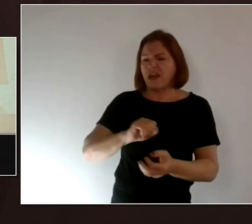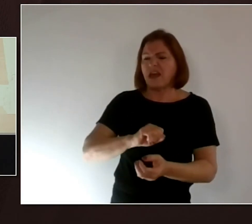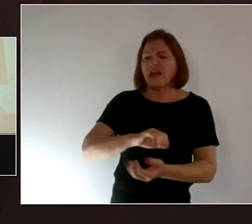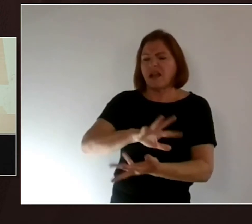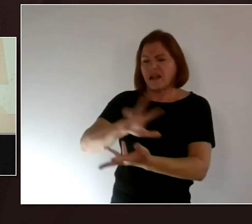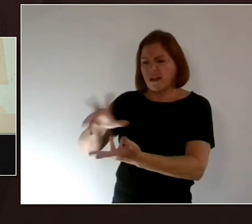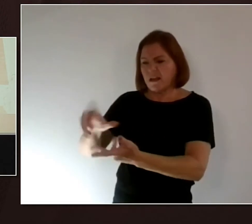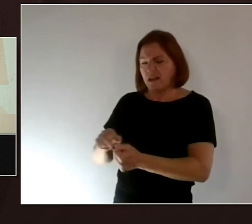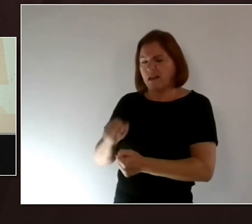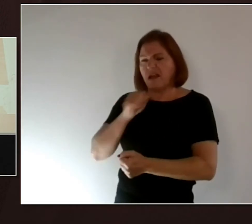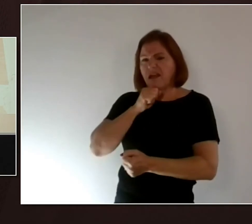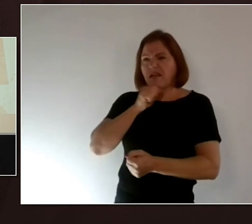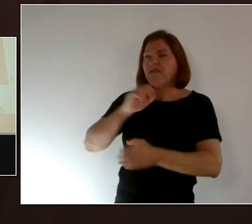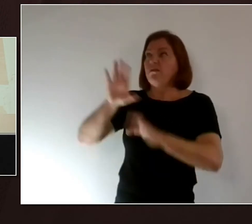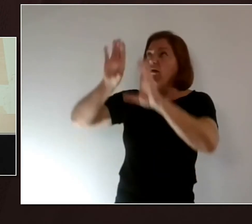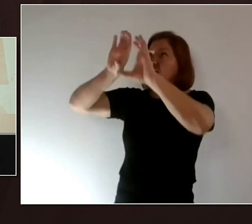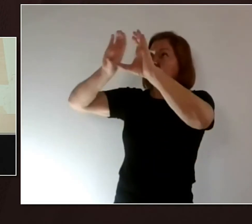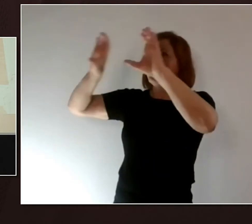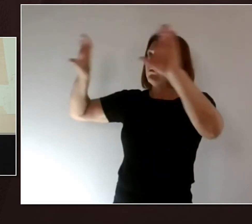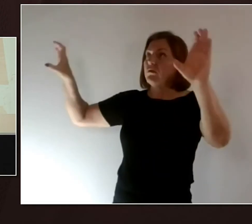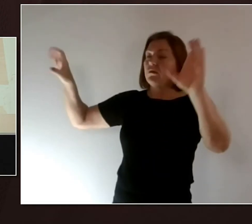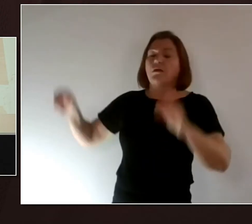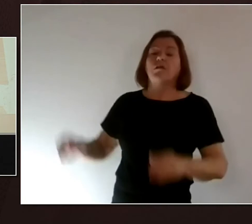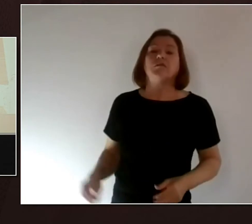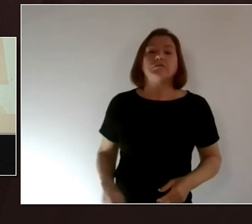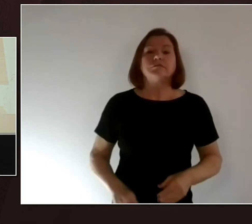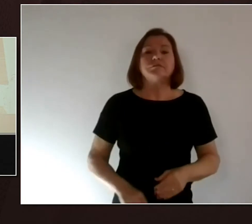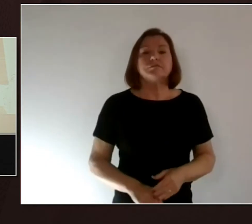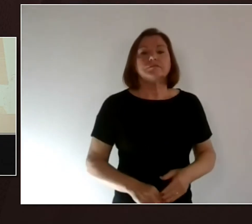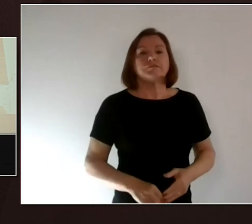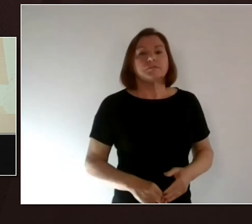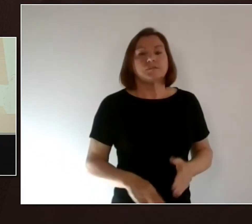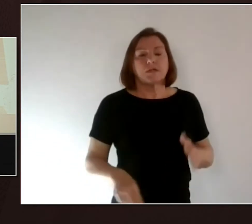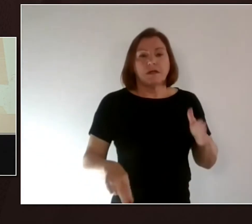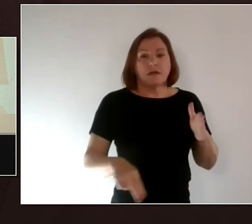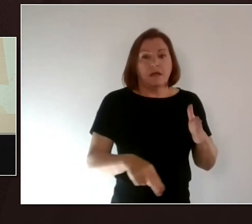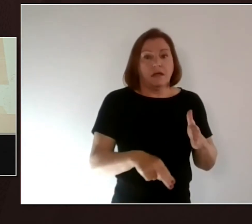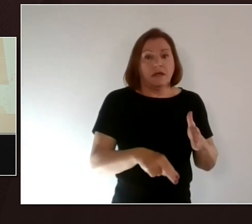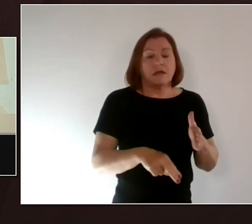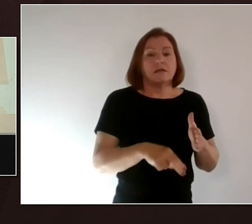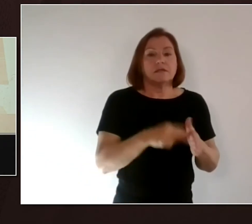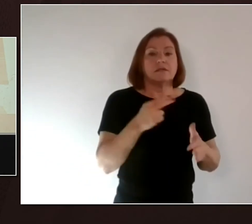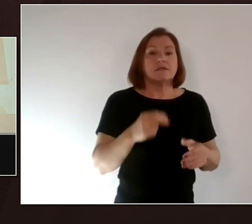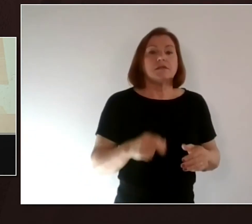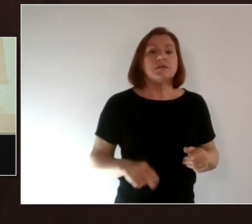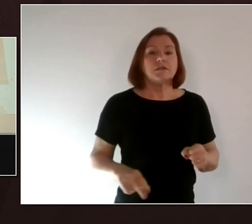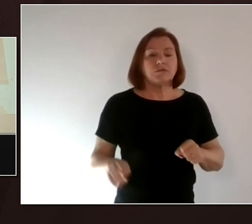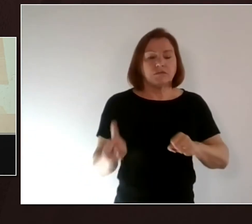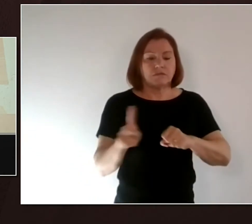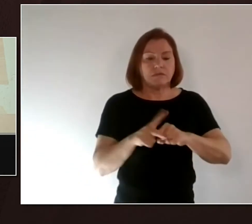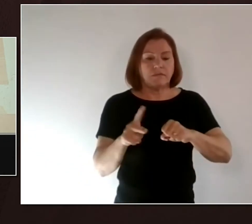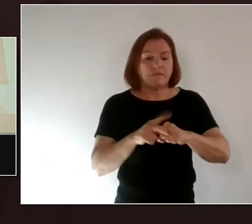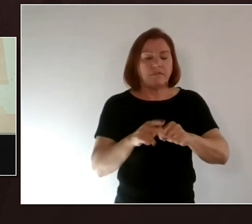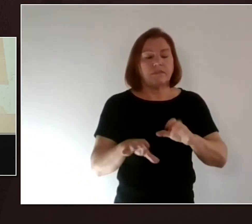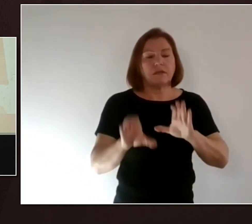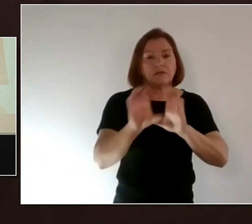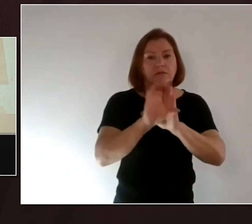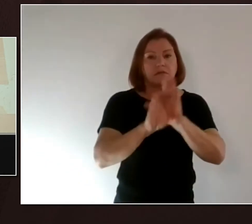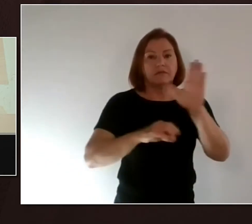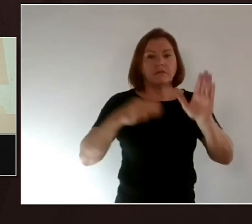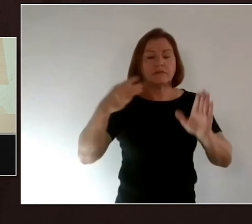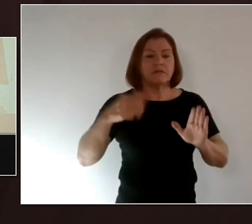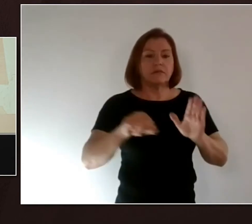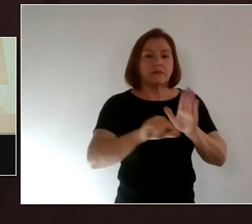Pedro, dá uma olhada em 2 Pedro 3. 2 Pedro 3, versículo 7. É quando,